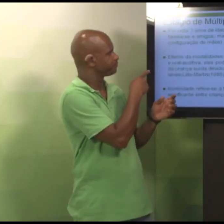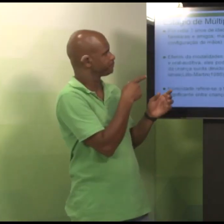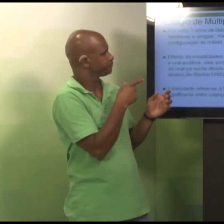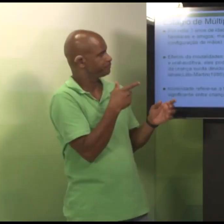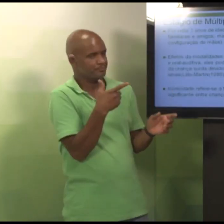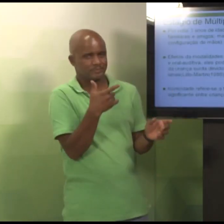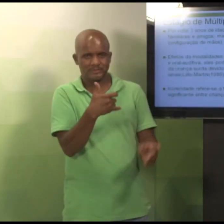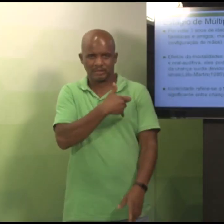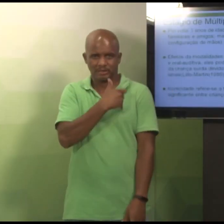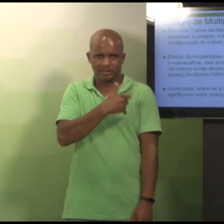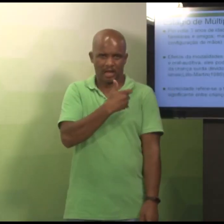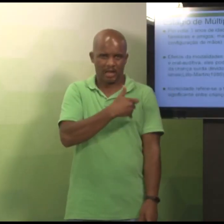Aqui,